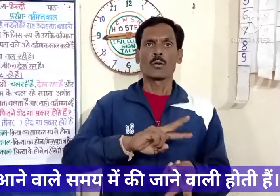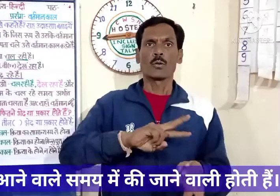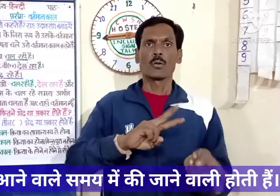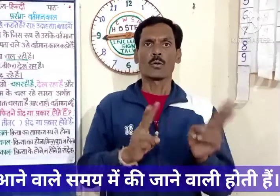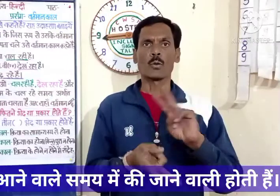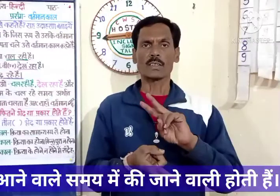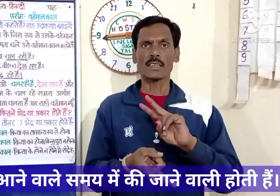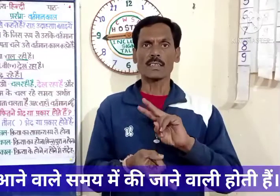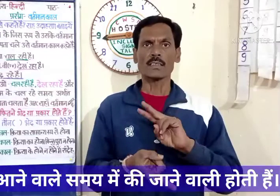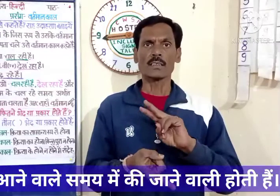होती